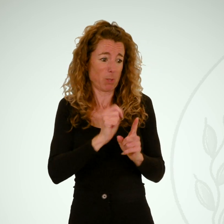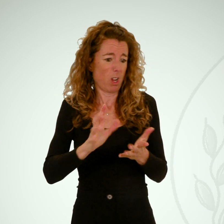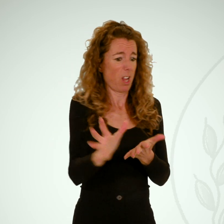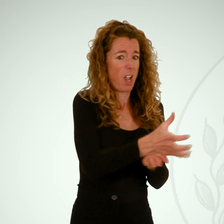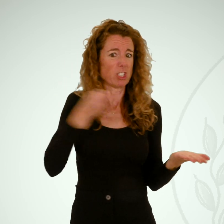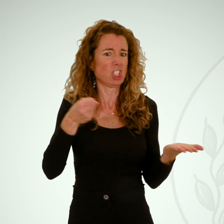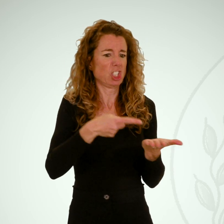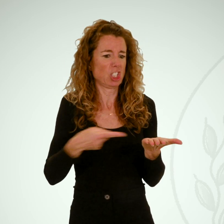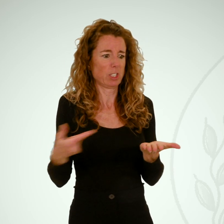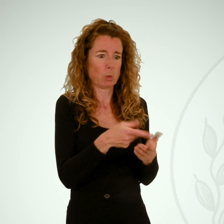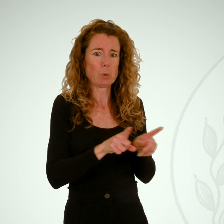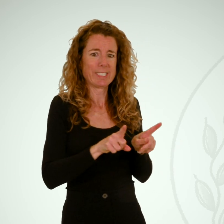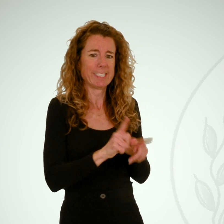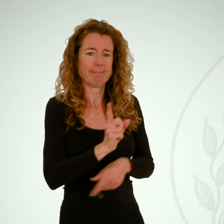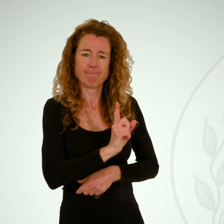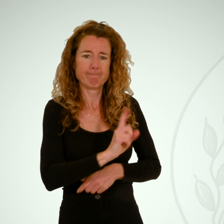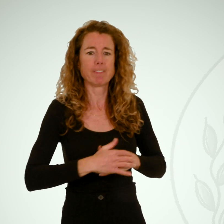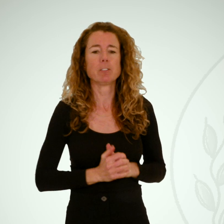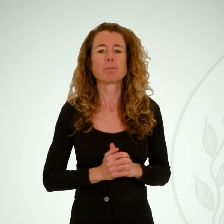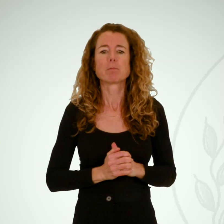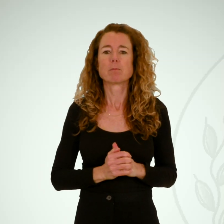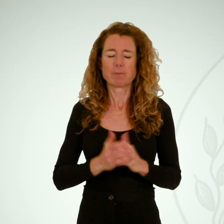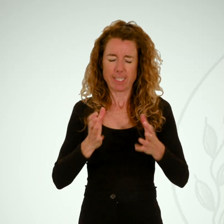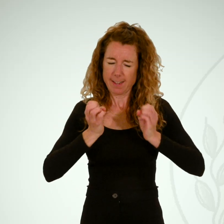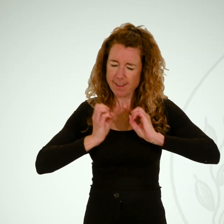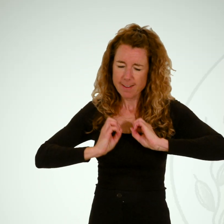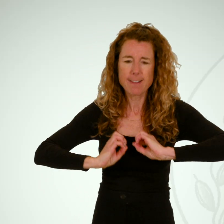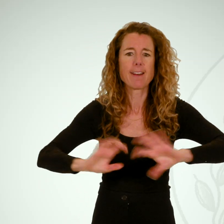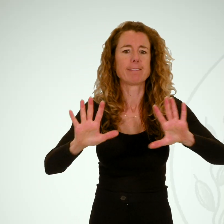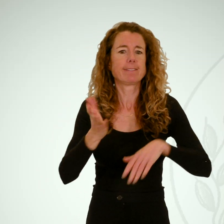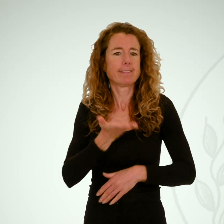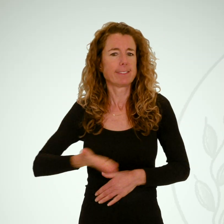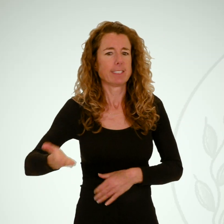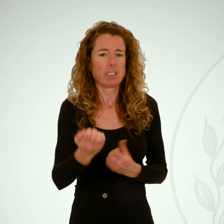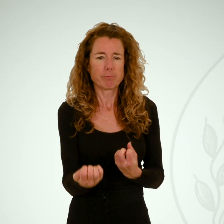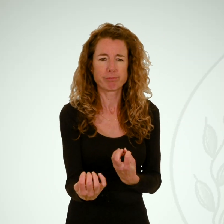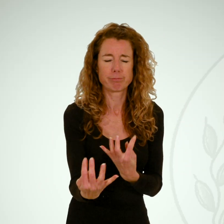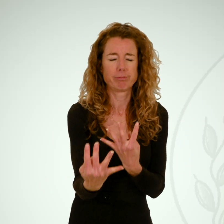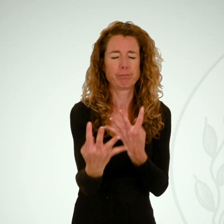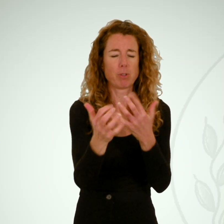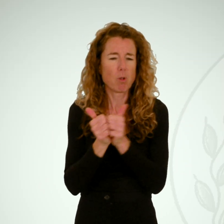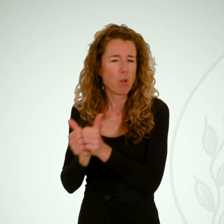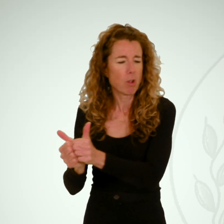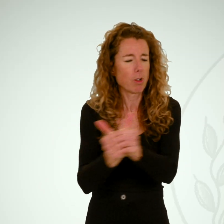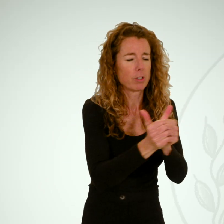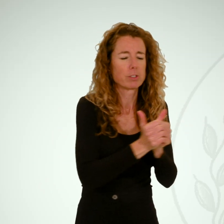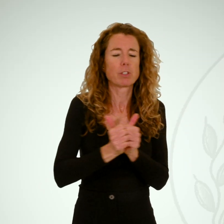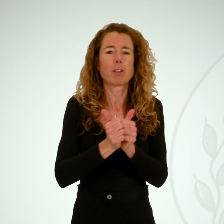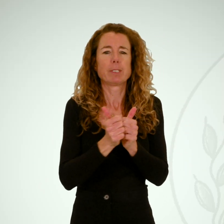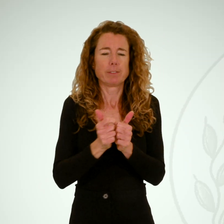vous risquez d'arracher aussi les épis. Laissez tout pousser ensemble jusqu'à la récolte. Et au